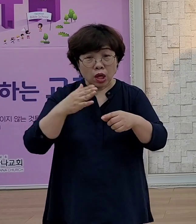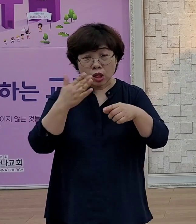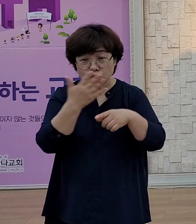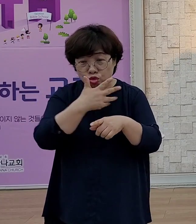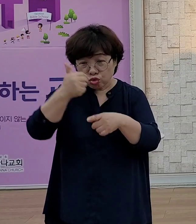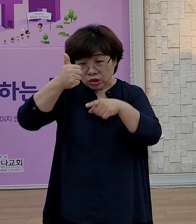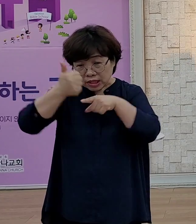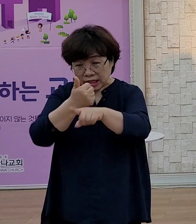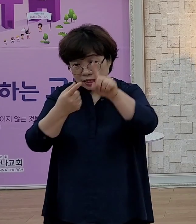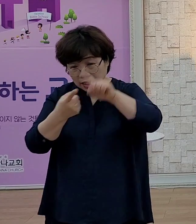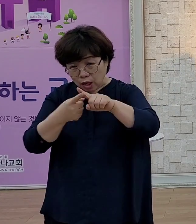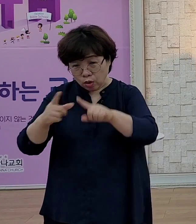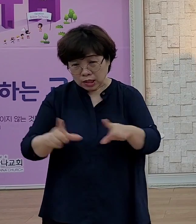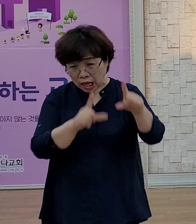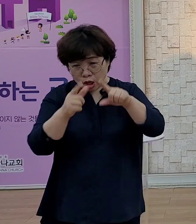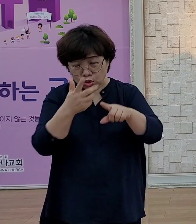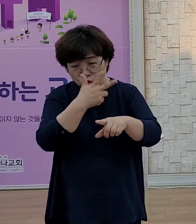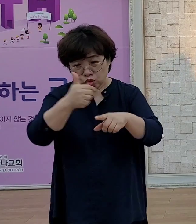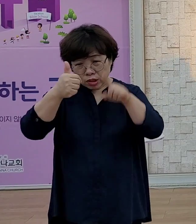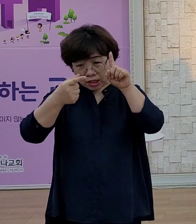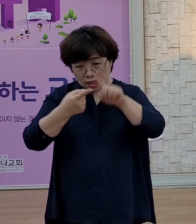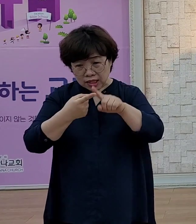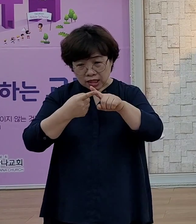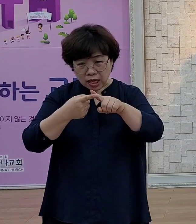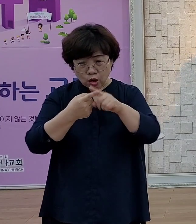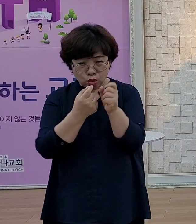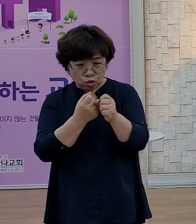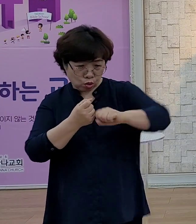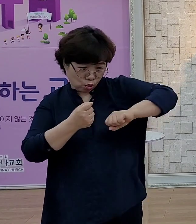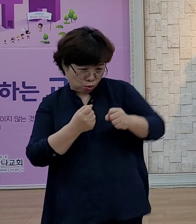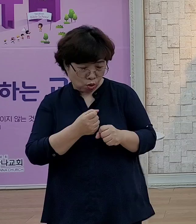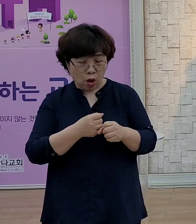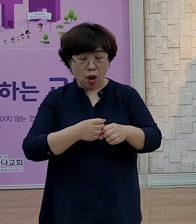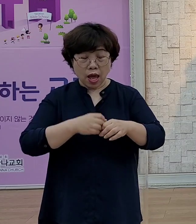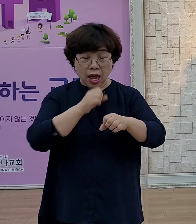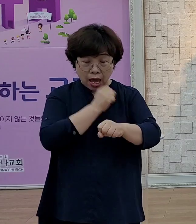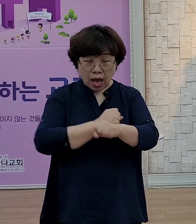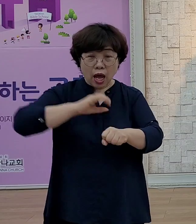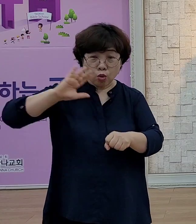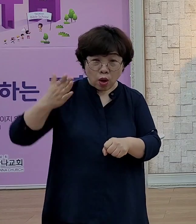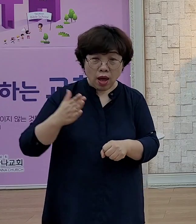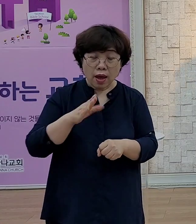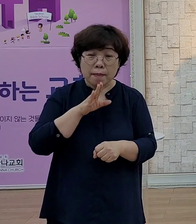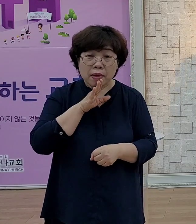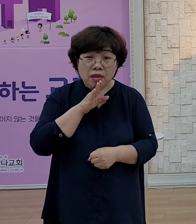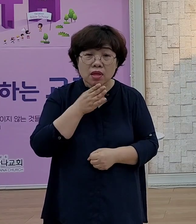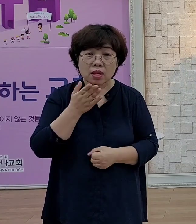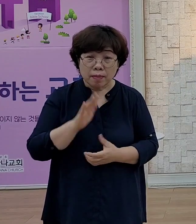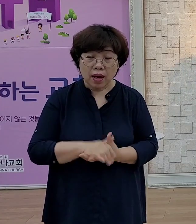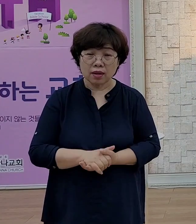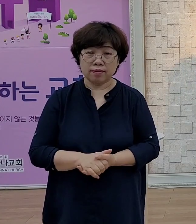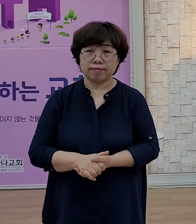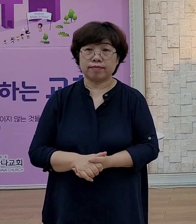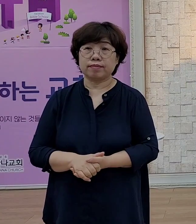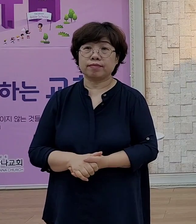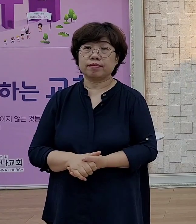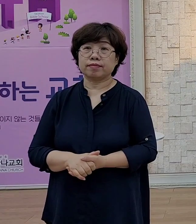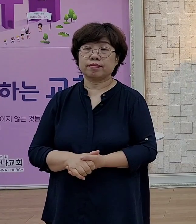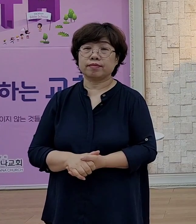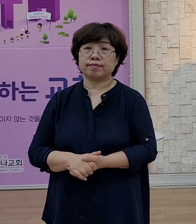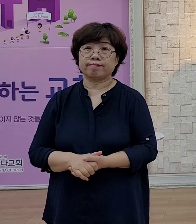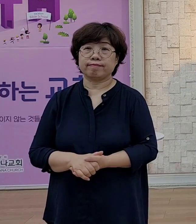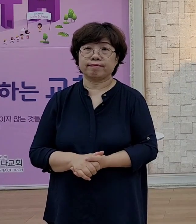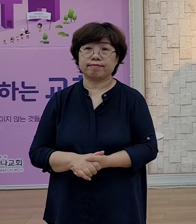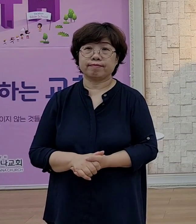하고 죽기도 하고 주님이 하라시면 하고 이거 하라면 이거 하고 저거 하라면 저거 하고 내가 그렇게 살아야 될 존재예요.